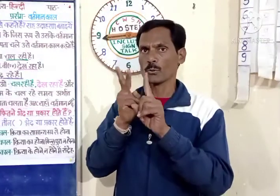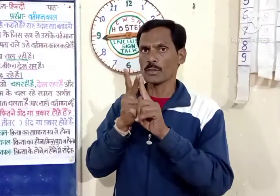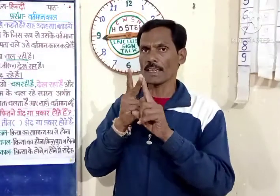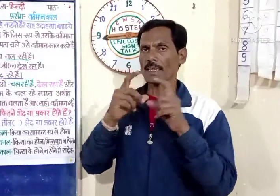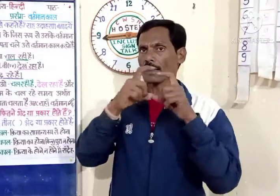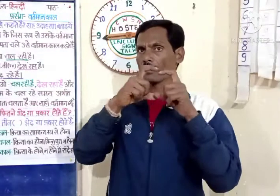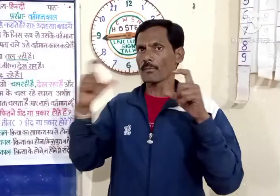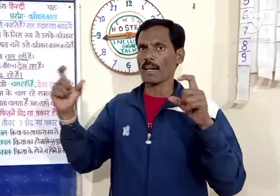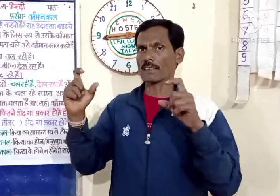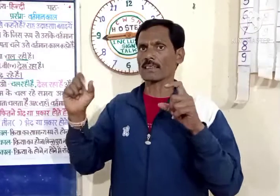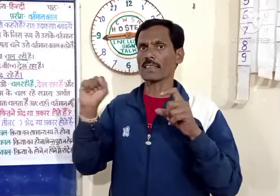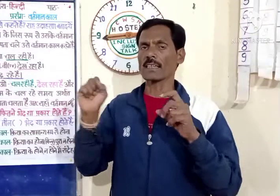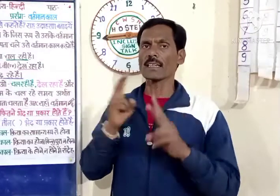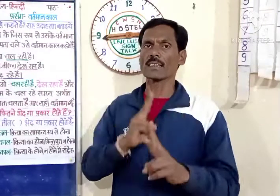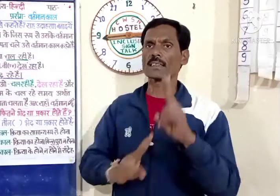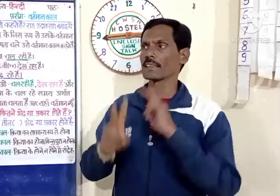दूसरे वाक्य की क्रिया